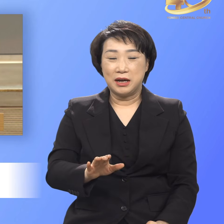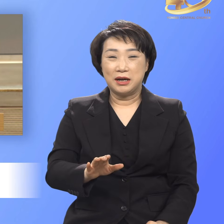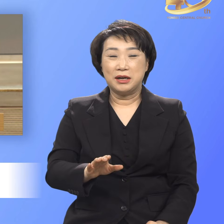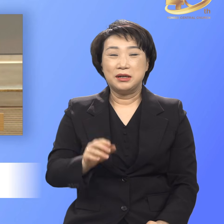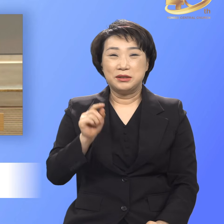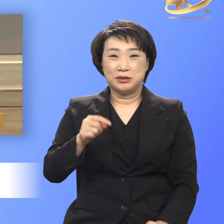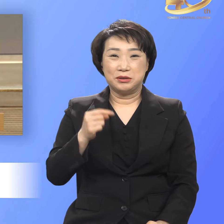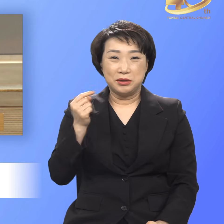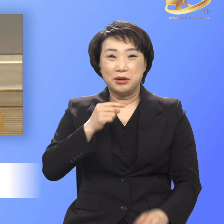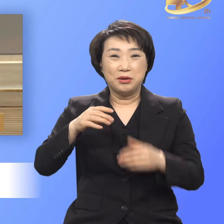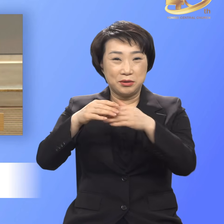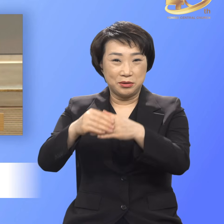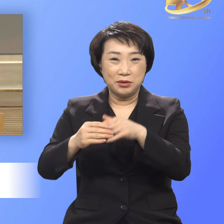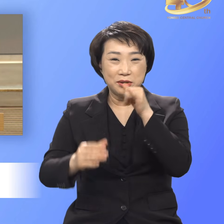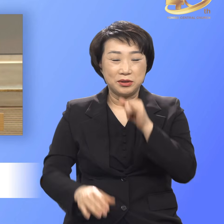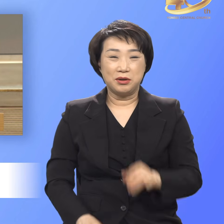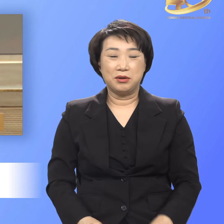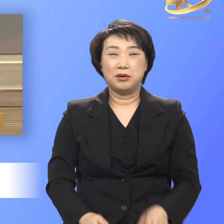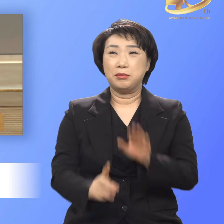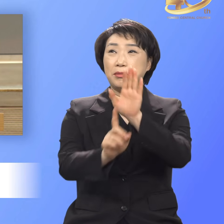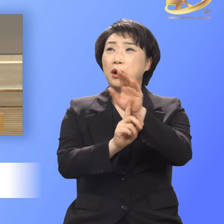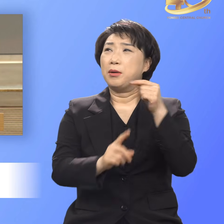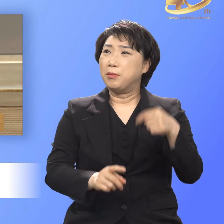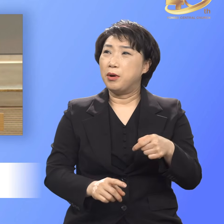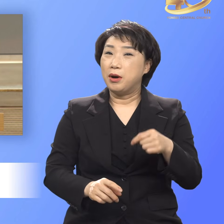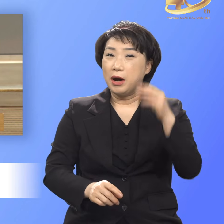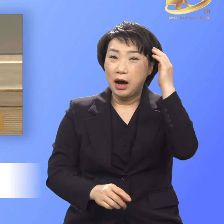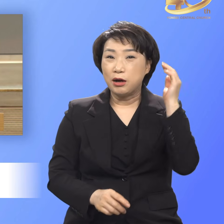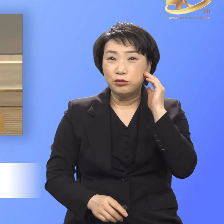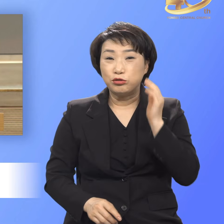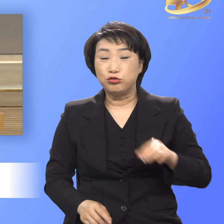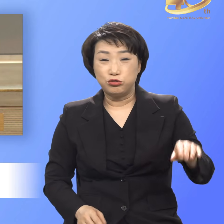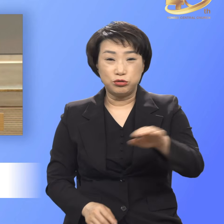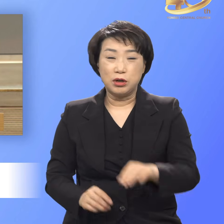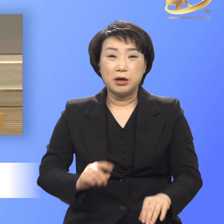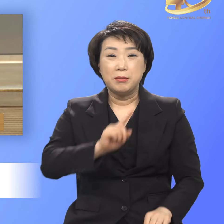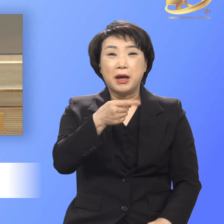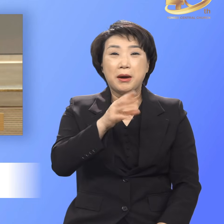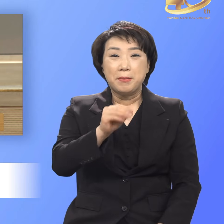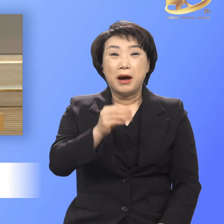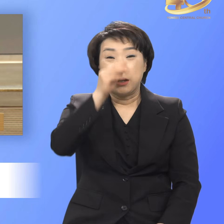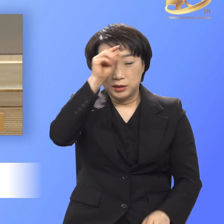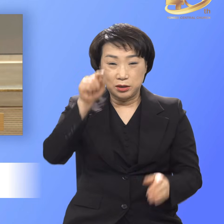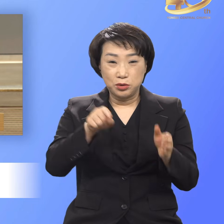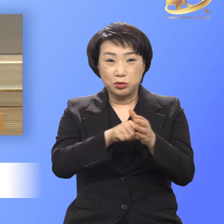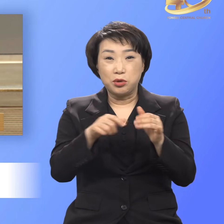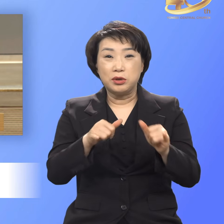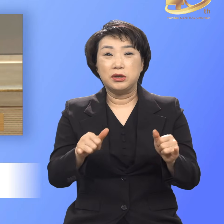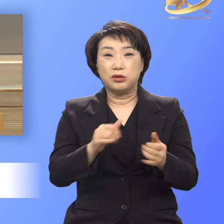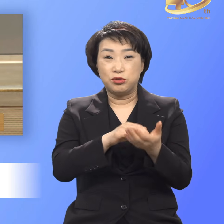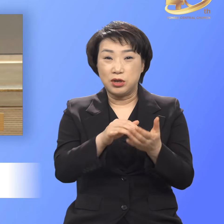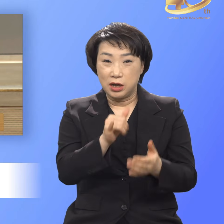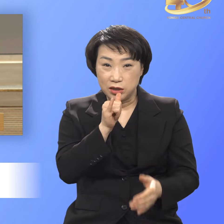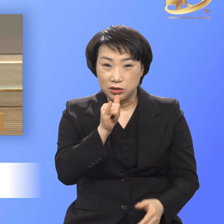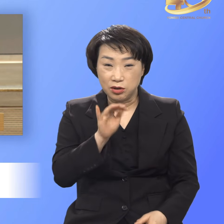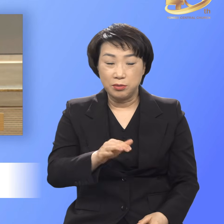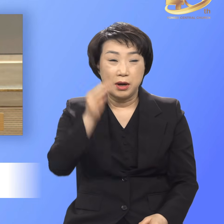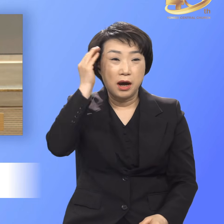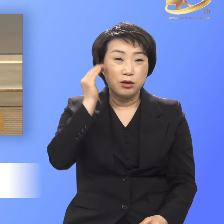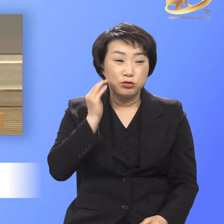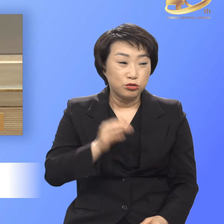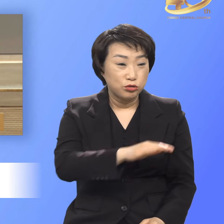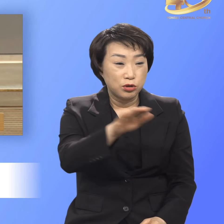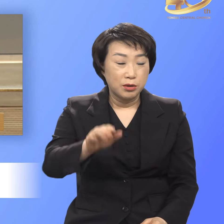얼마나 그런 말 했어요. 우리 대한민국이 100만만 기독교인이 된다면 우리